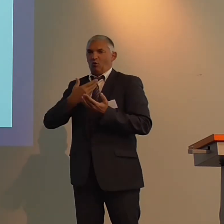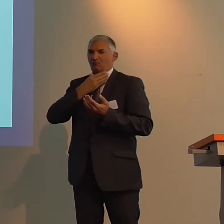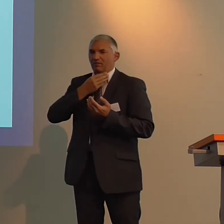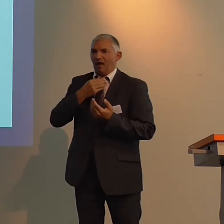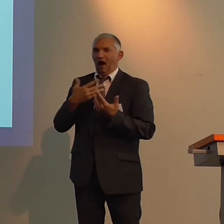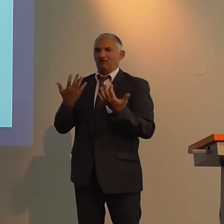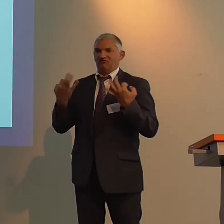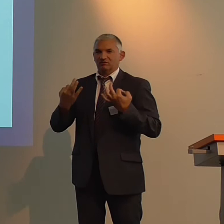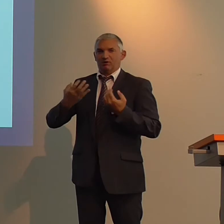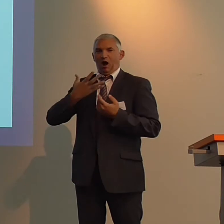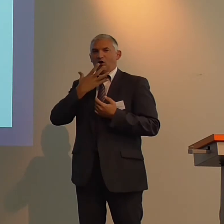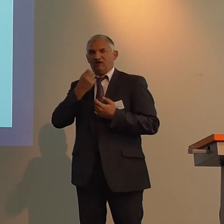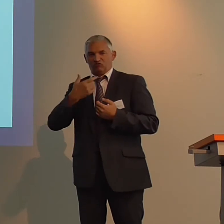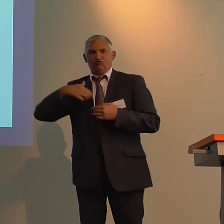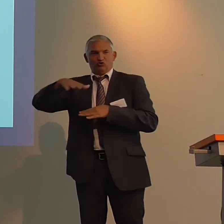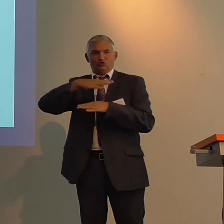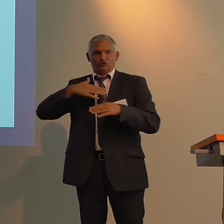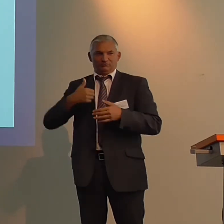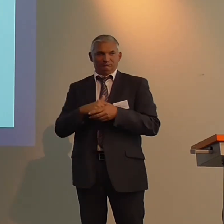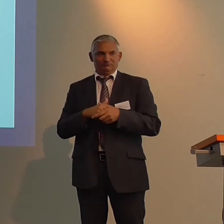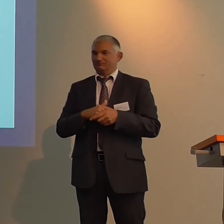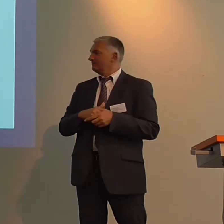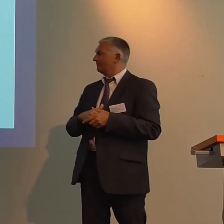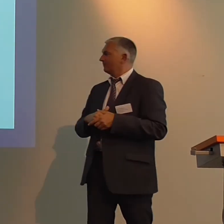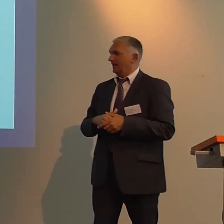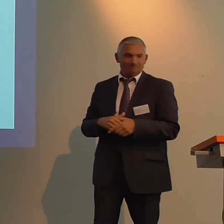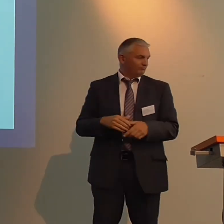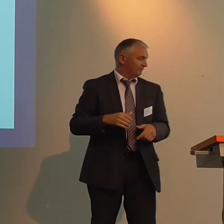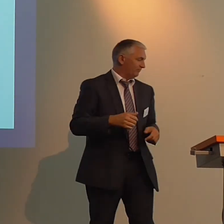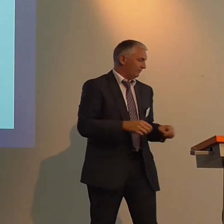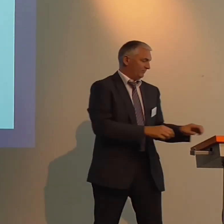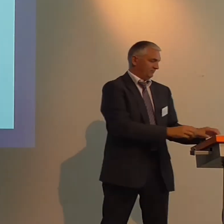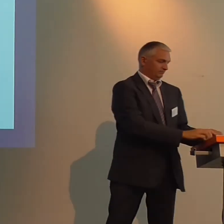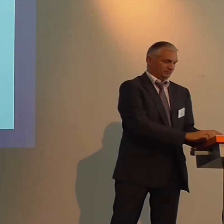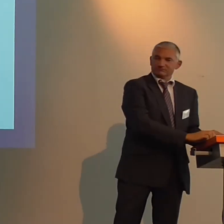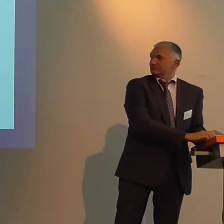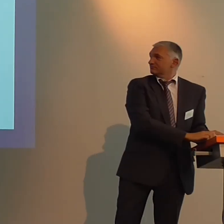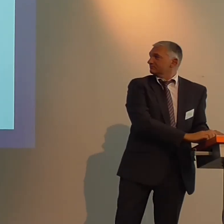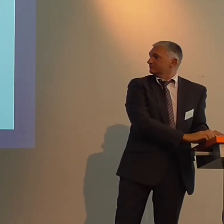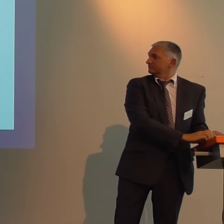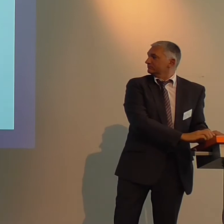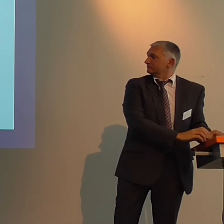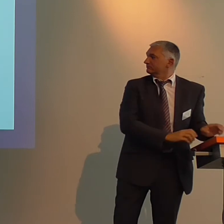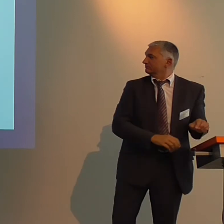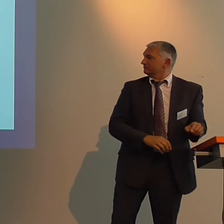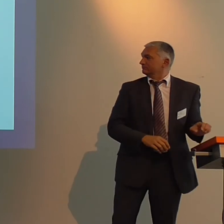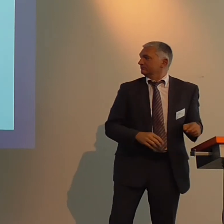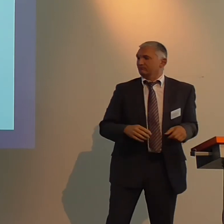schauen, welche Forderungen, welche Bedürfnisse wir haben und welche Wünsche und so einen kleinen Blick in die Vergangenheit anzustellen, ist vielleicht